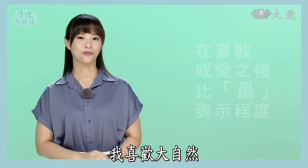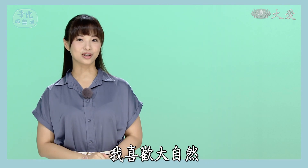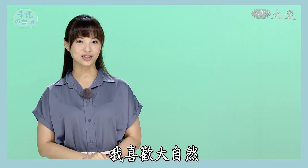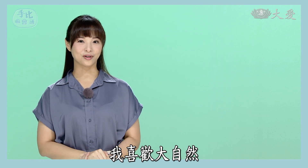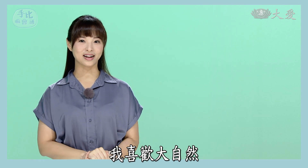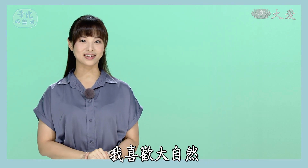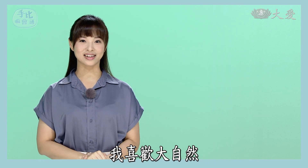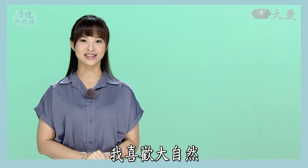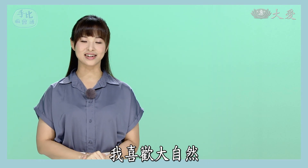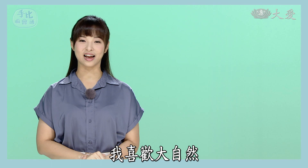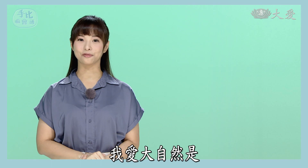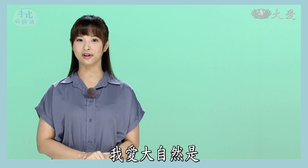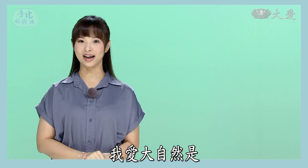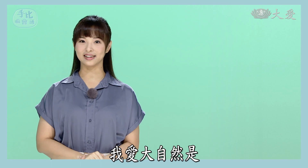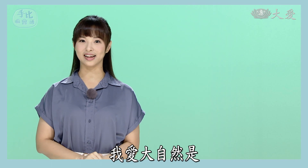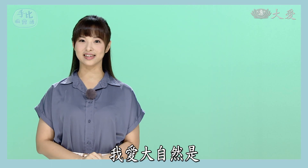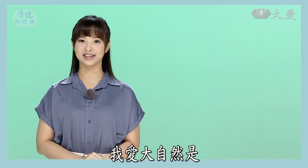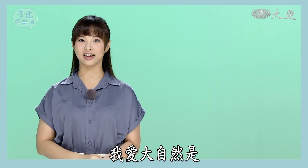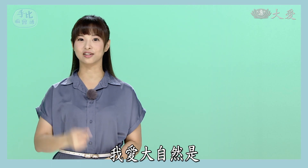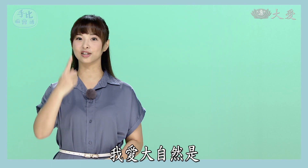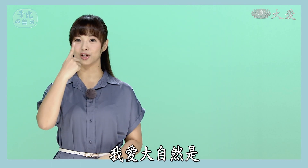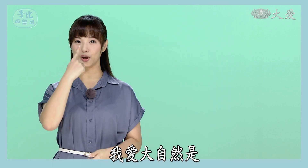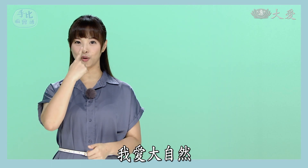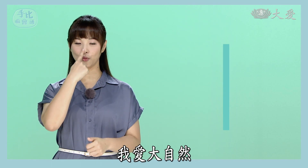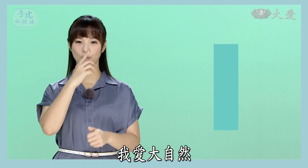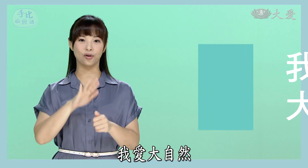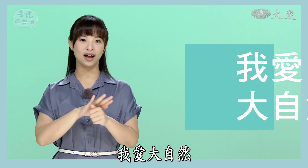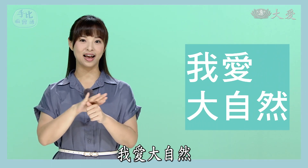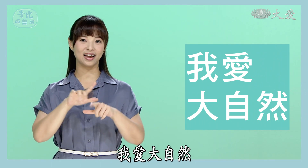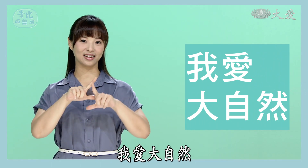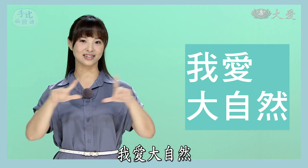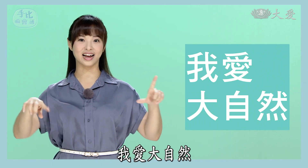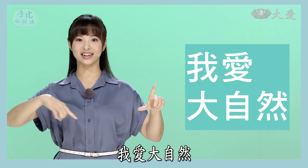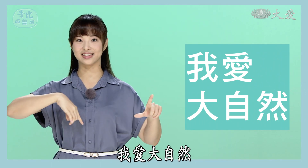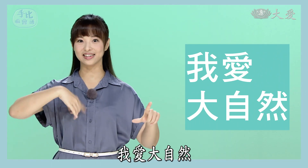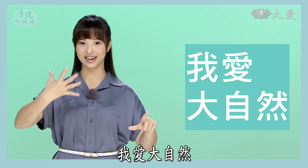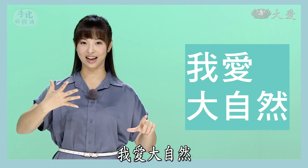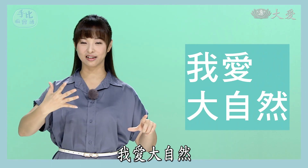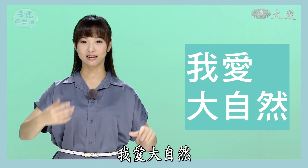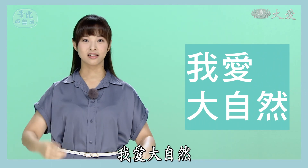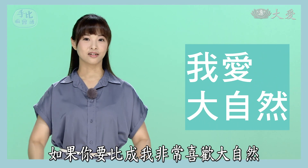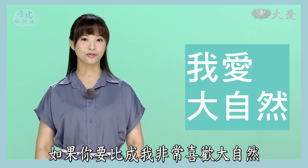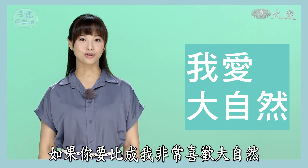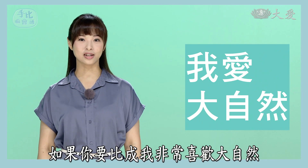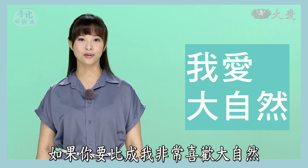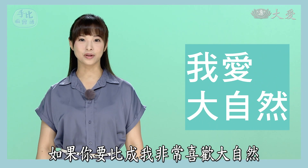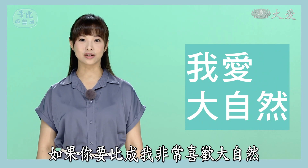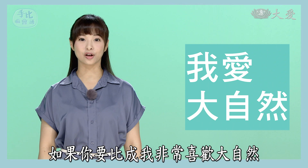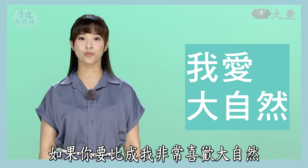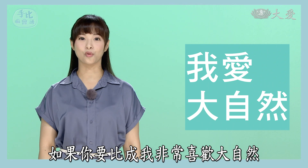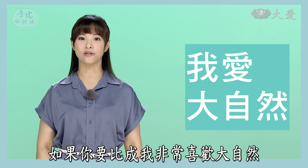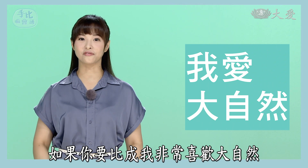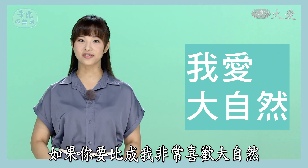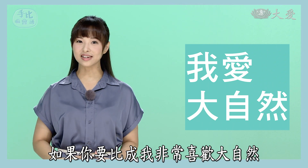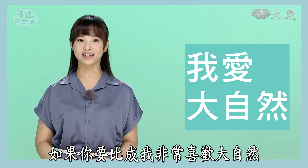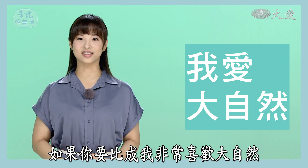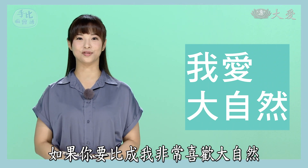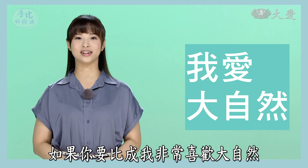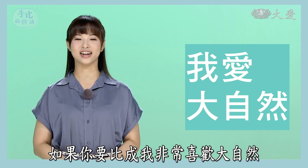喜欢大自然，我爱大自然，是我爱大自然。如果你要比成我非常喜欢大自